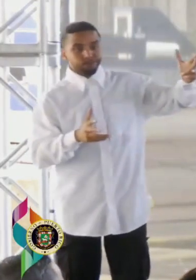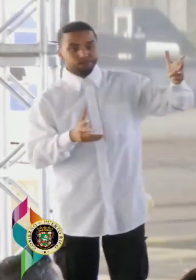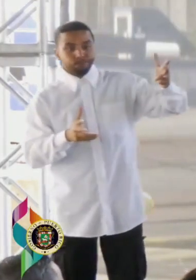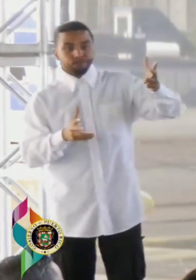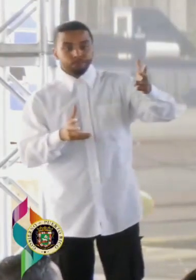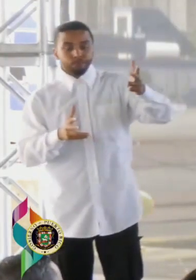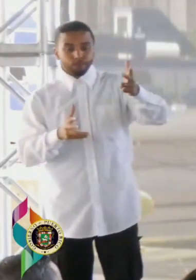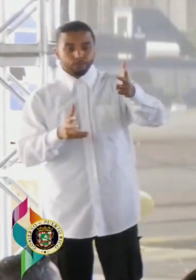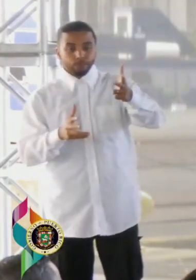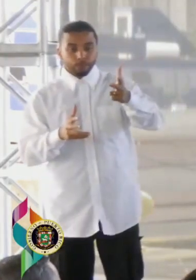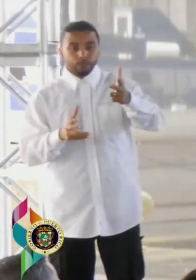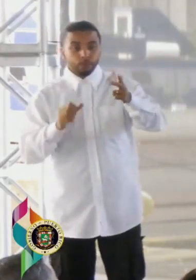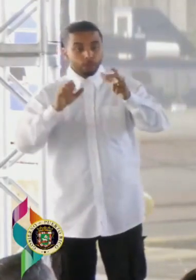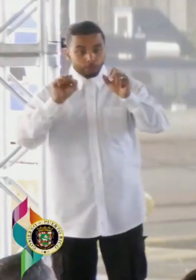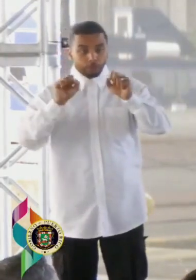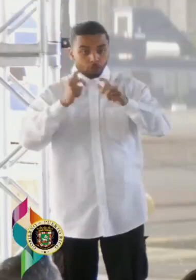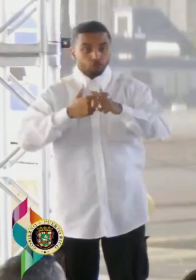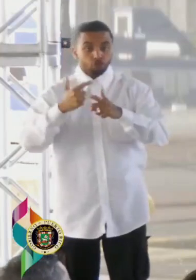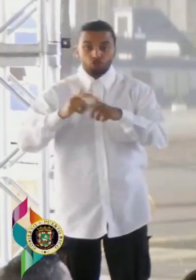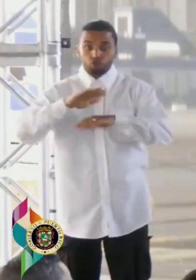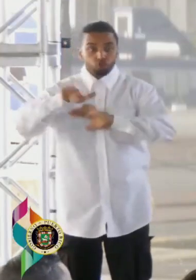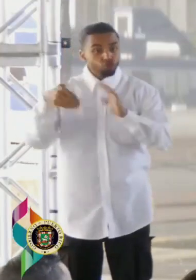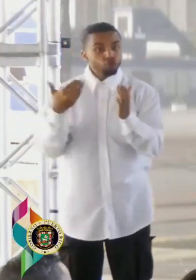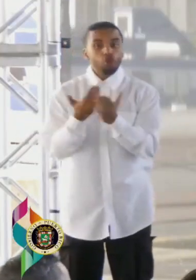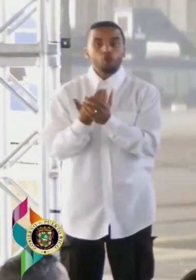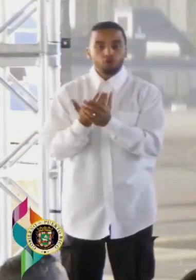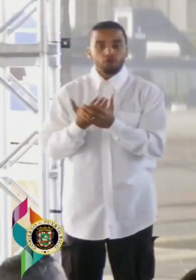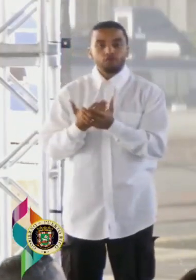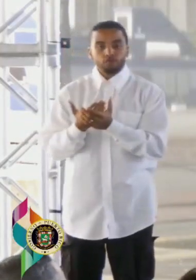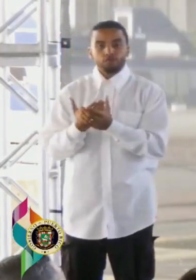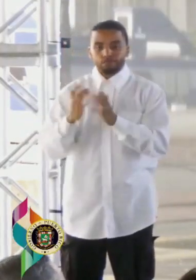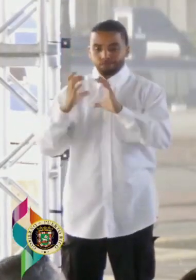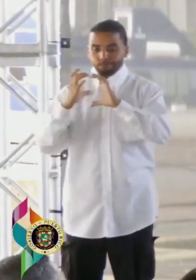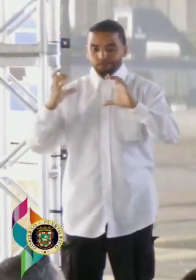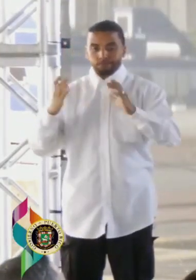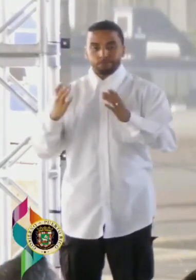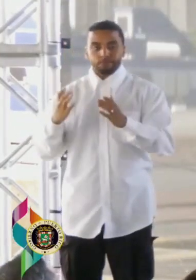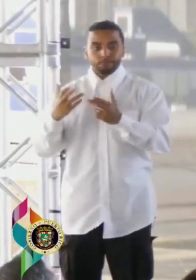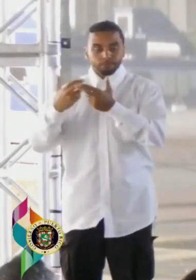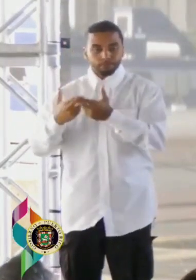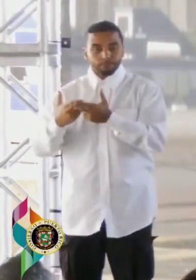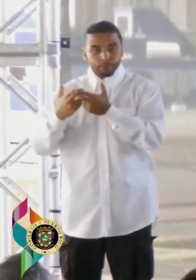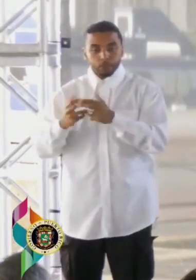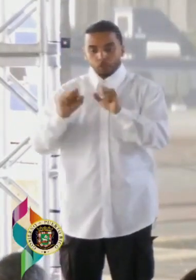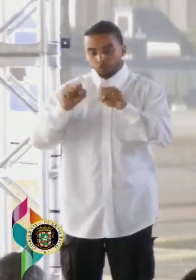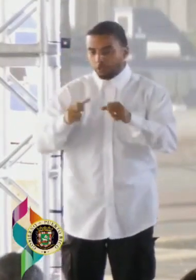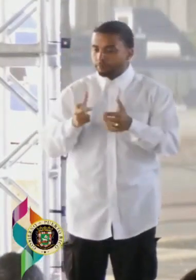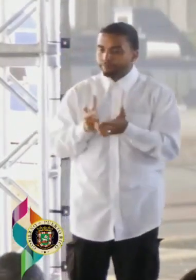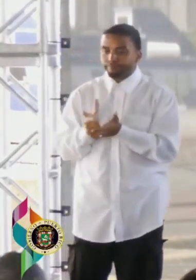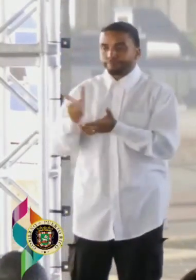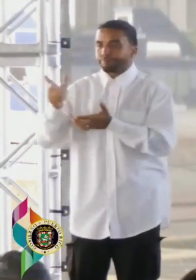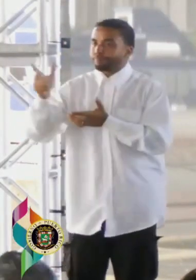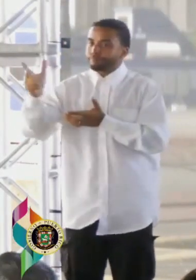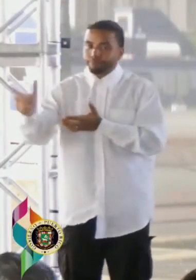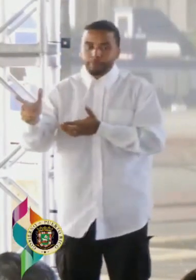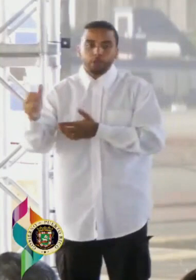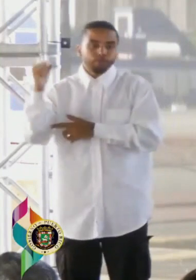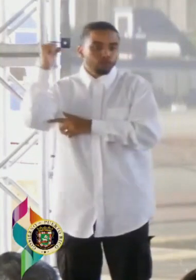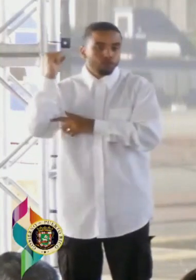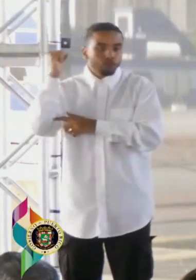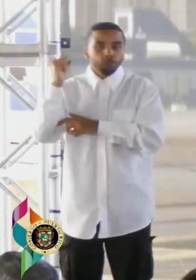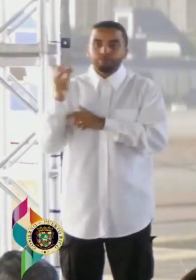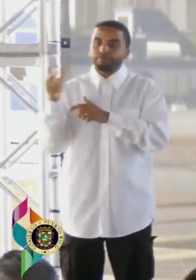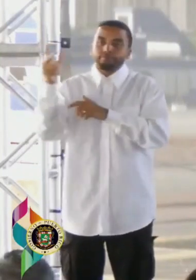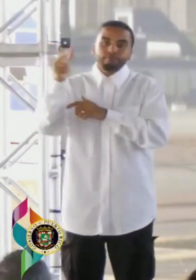de popa atraca Y entonces todos los contenedores van saliendo del Terminal a los debidos comerciantes importadores de Puerto Rico o centros